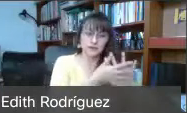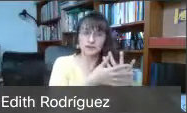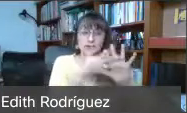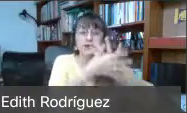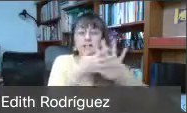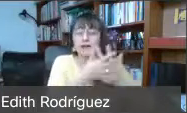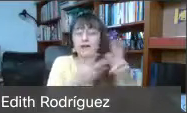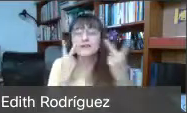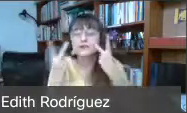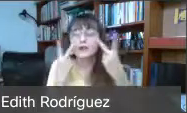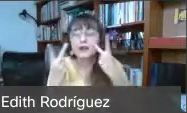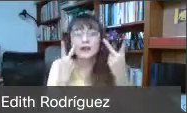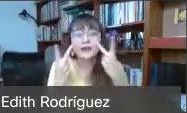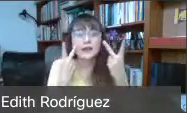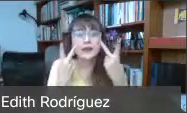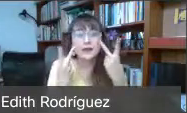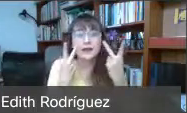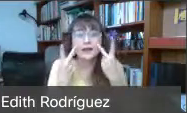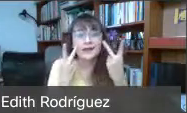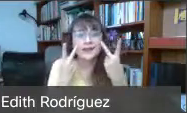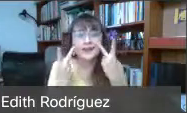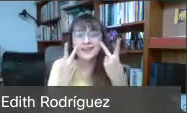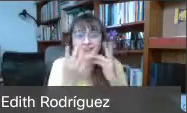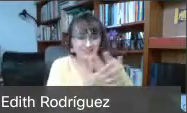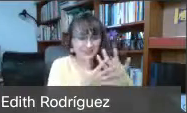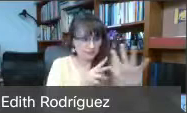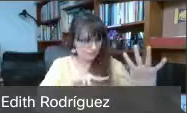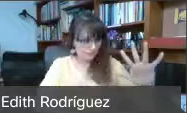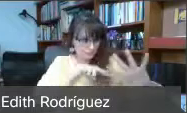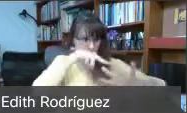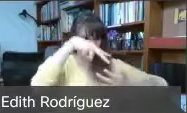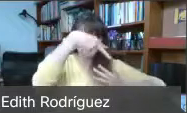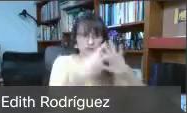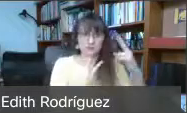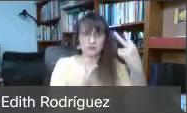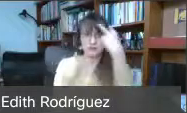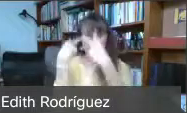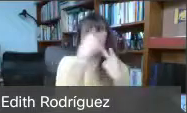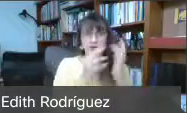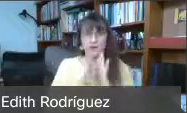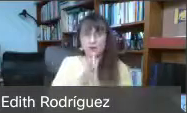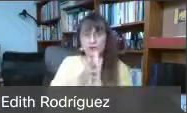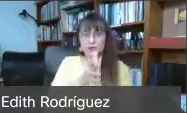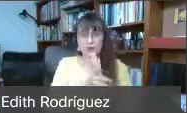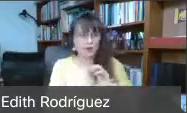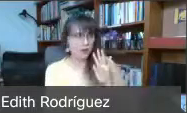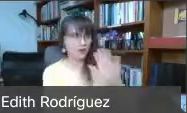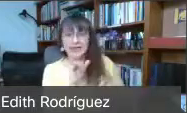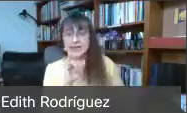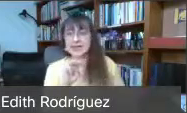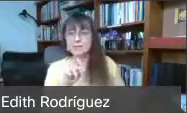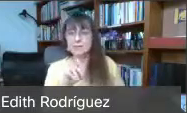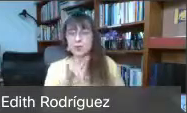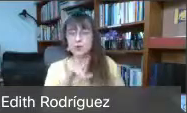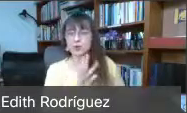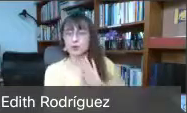Porque, como les decía, tiene una estructura totalmente diferente. Desde la lengua de señas, la lectura, los